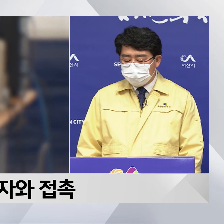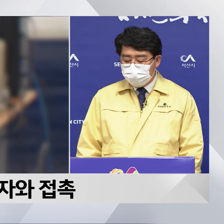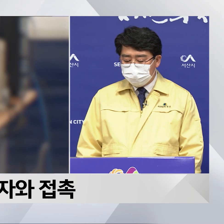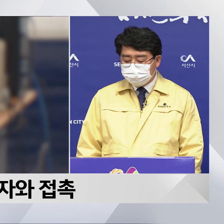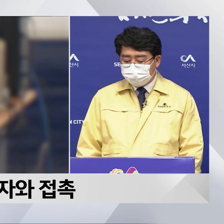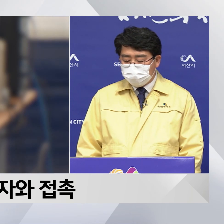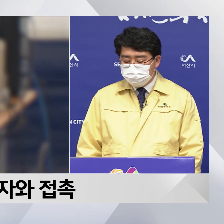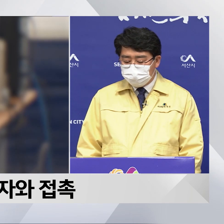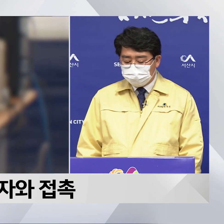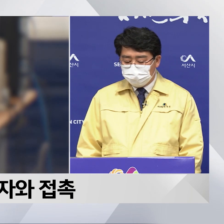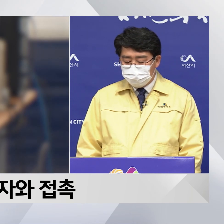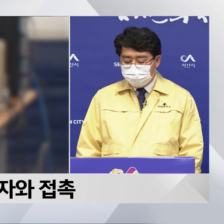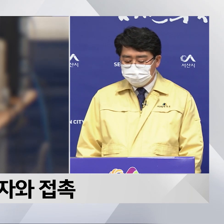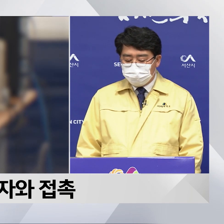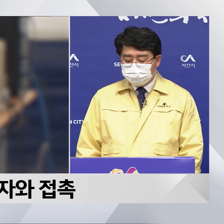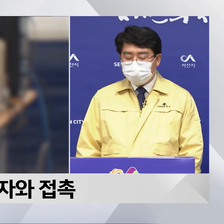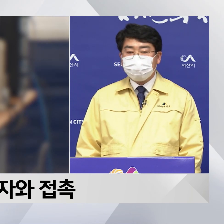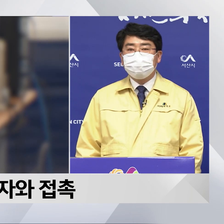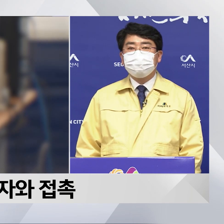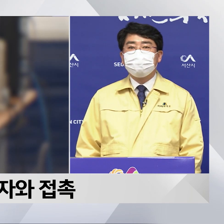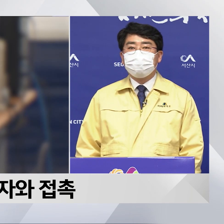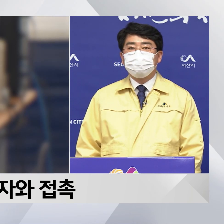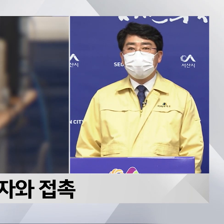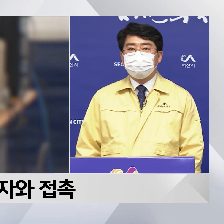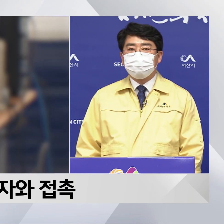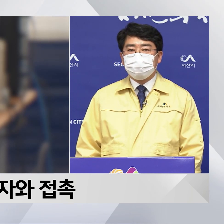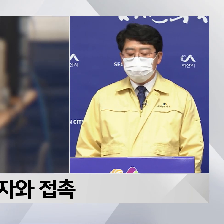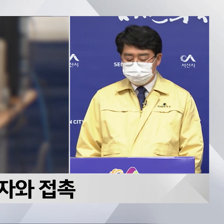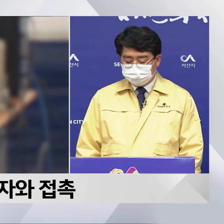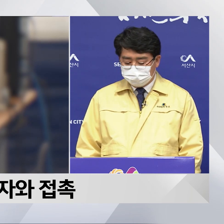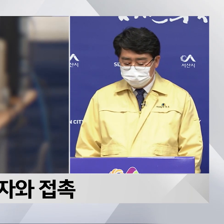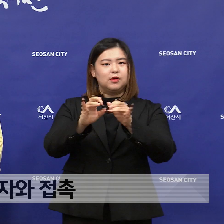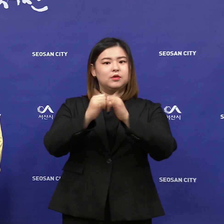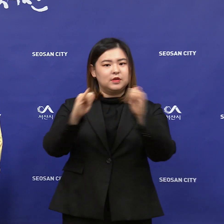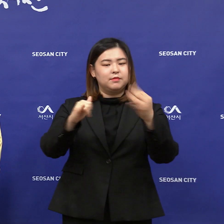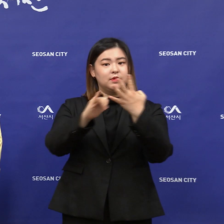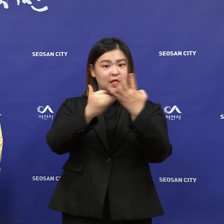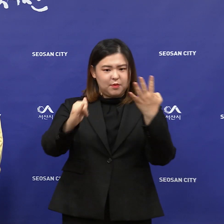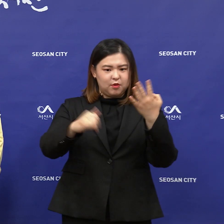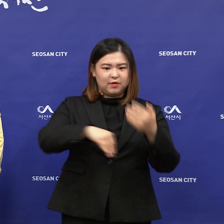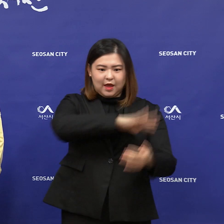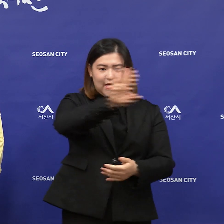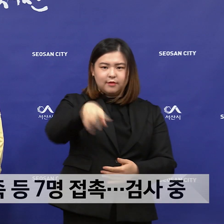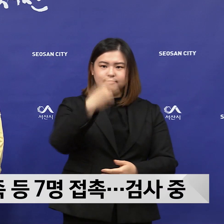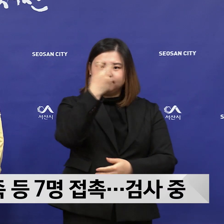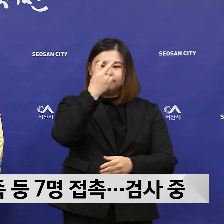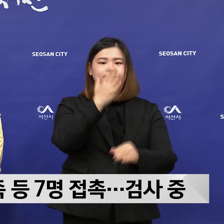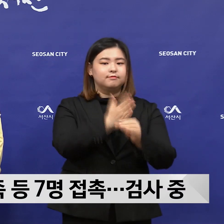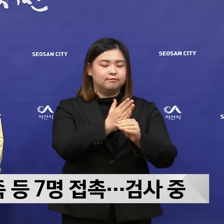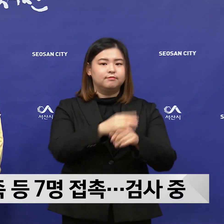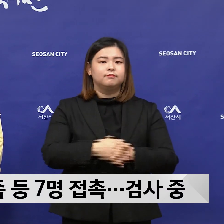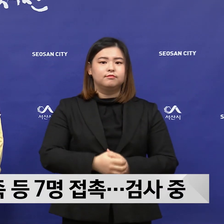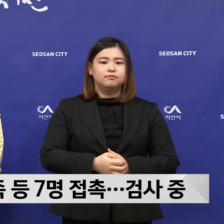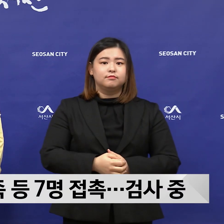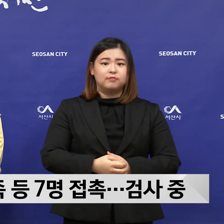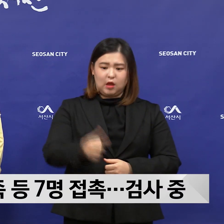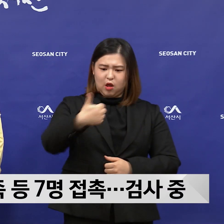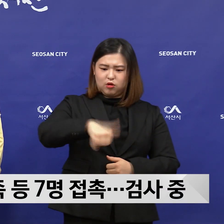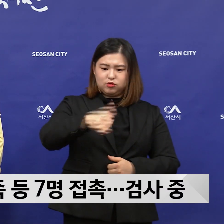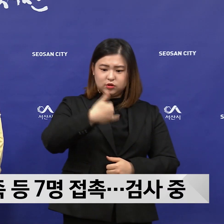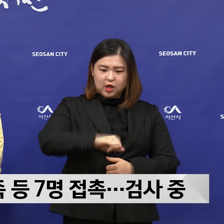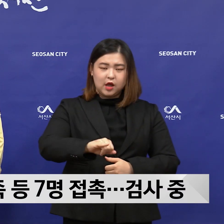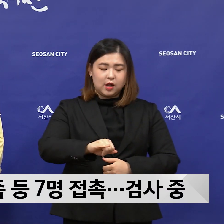직장 관련자 4명으로 검사를 진행 중에 있습니다. 확진자의 자녀가 재학 중인